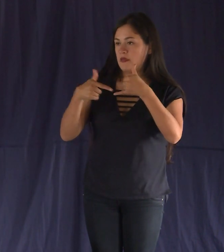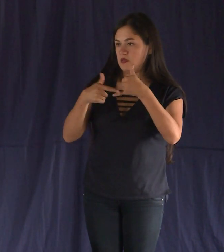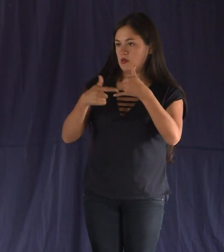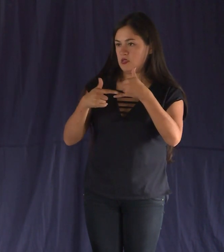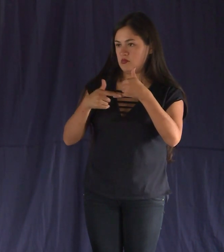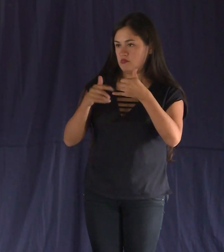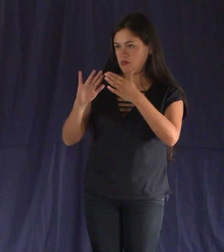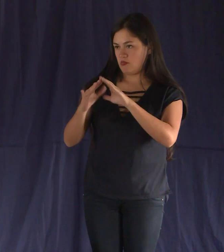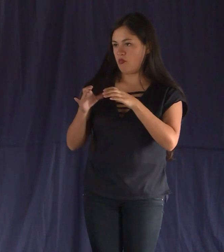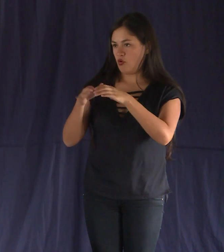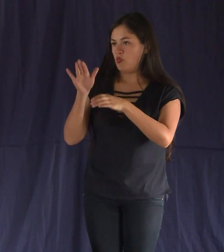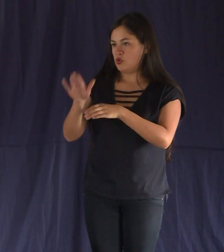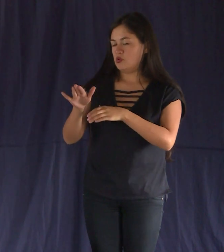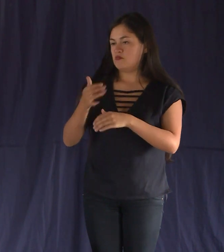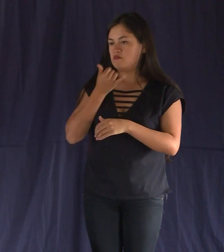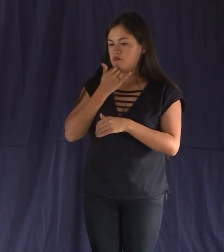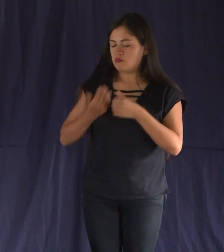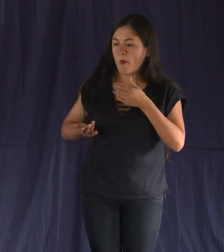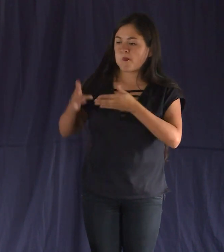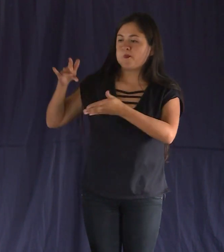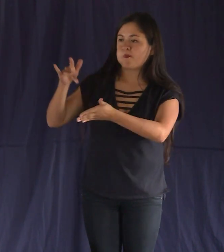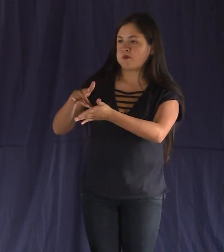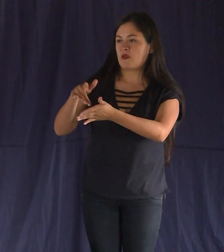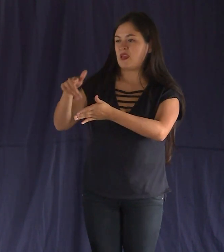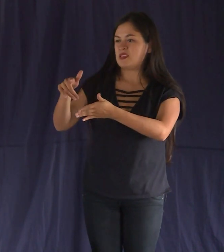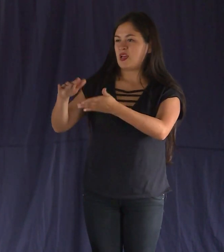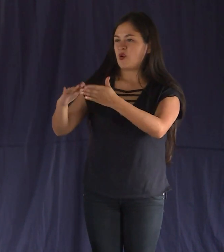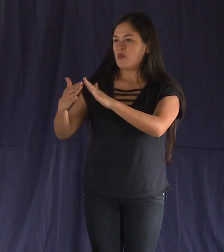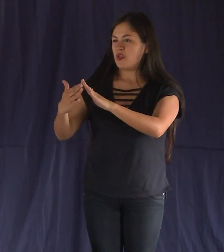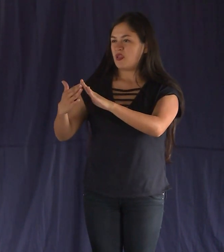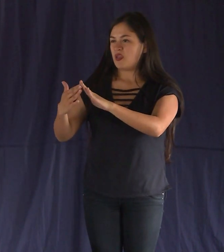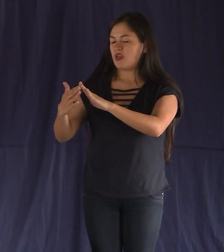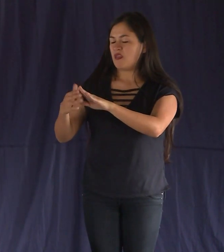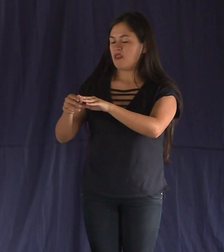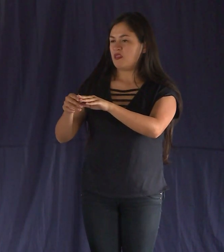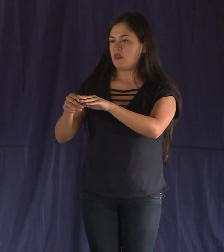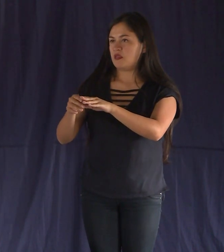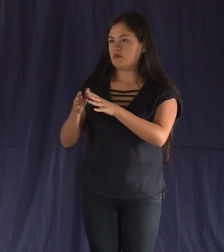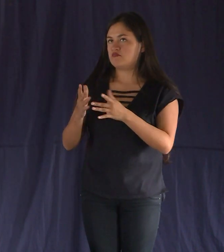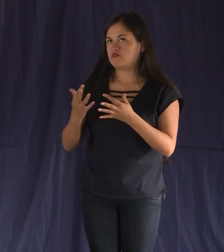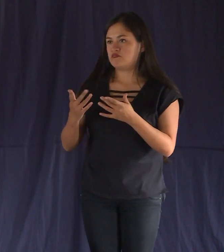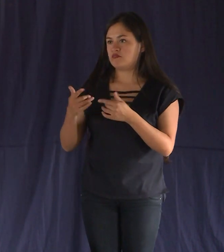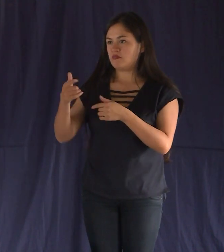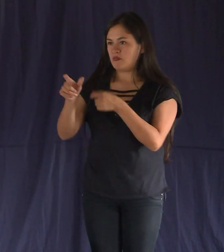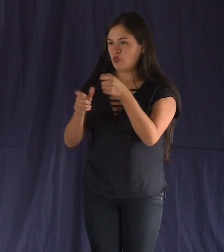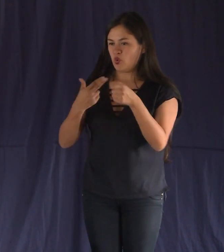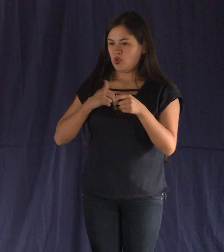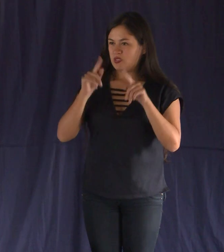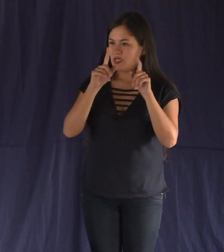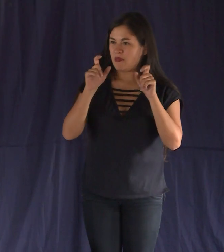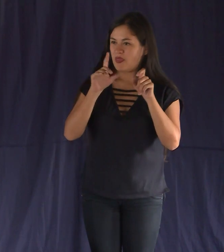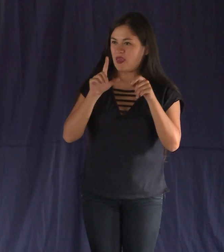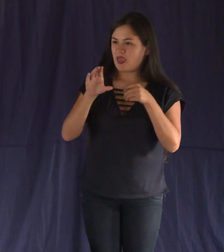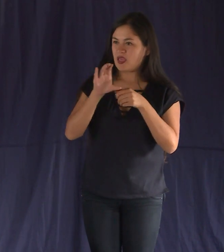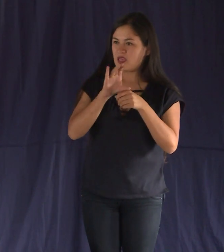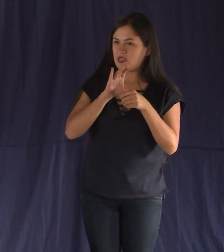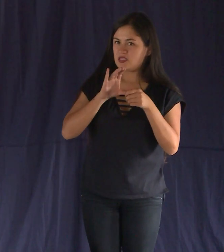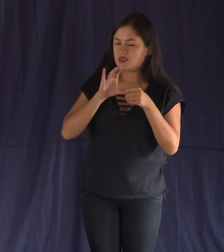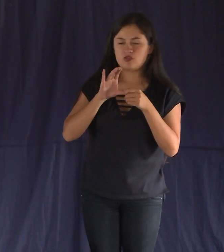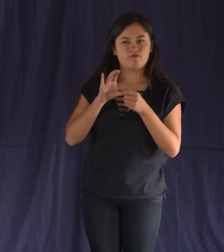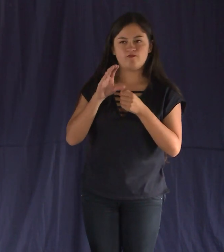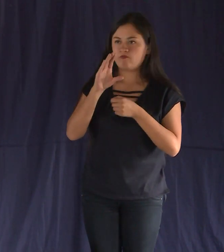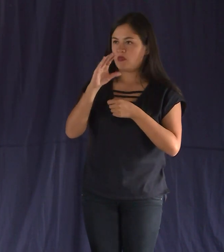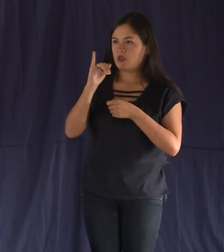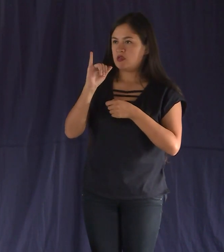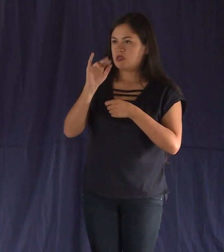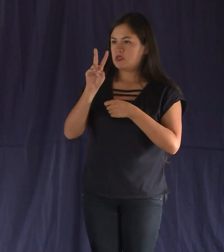poco, digamos, un poco alejada de lo que nosotros podemos llamar civilización. Y entonces